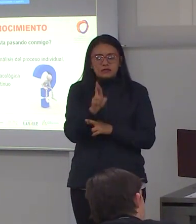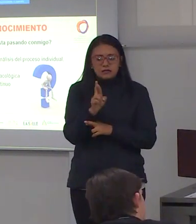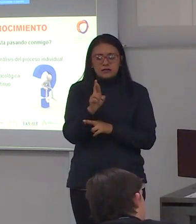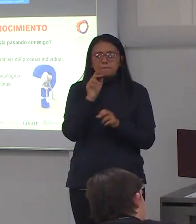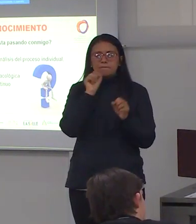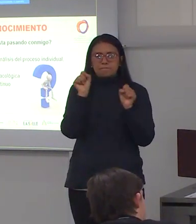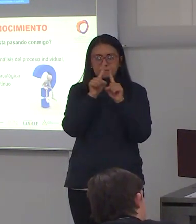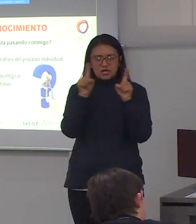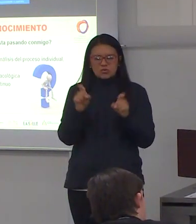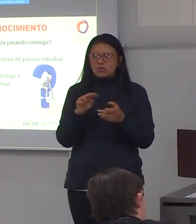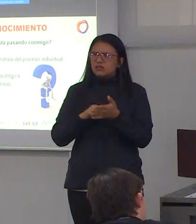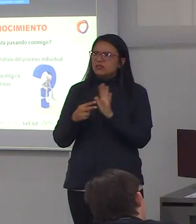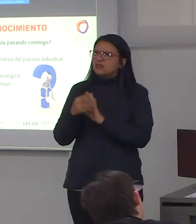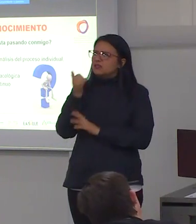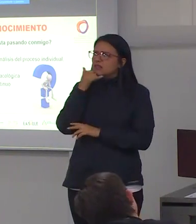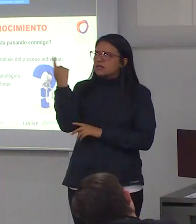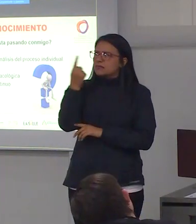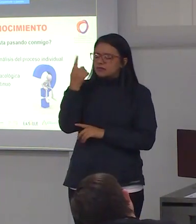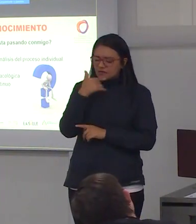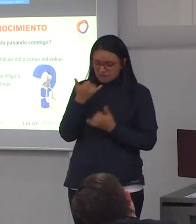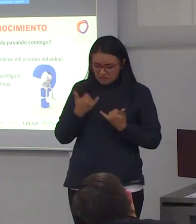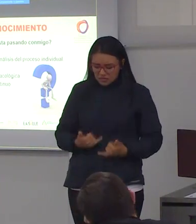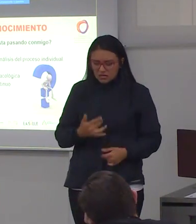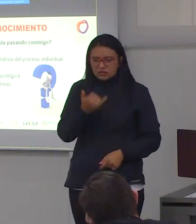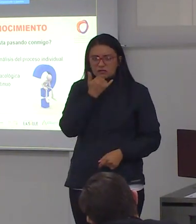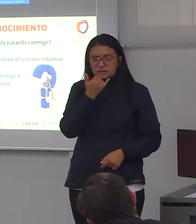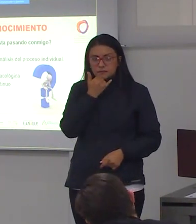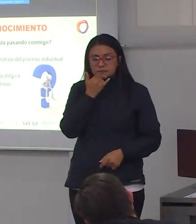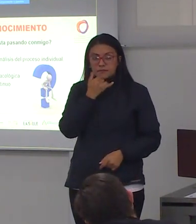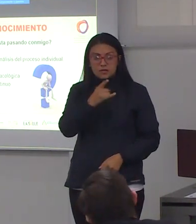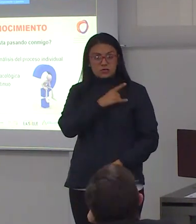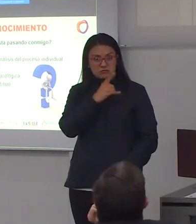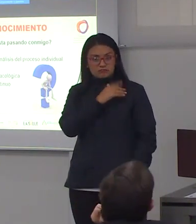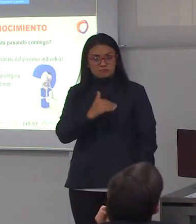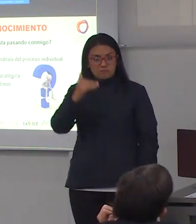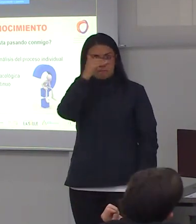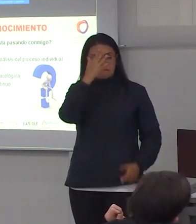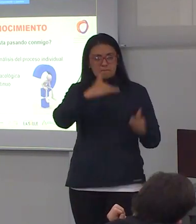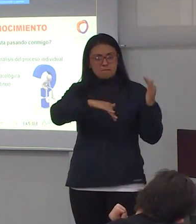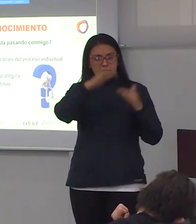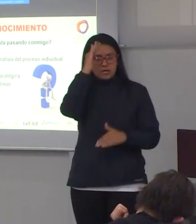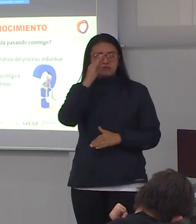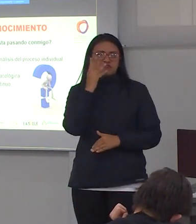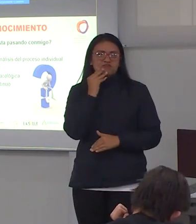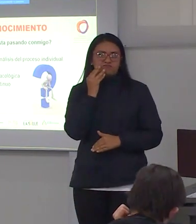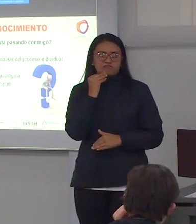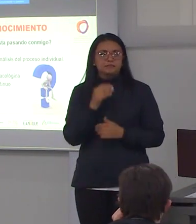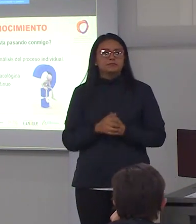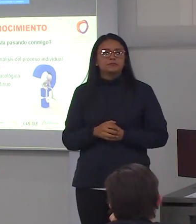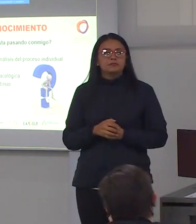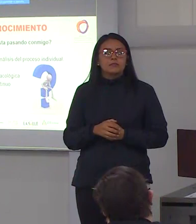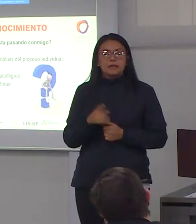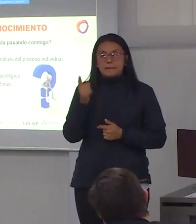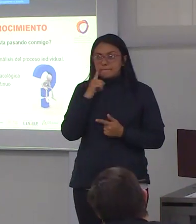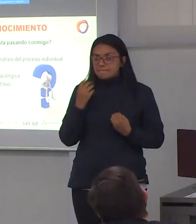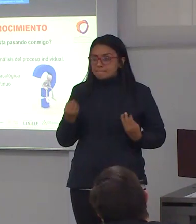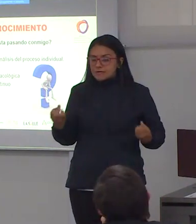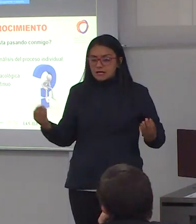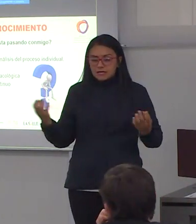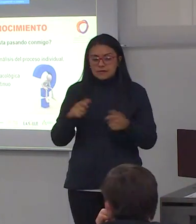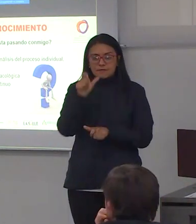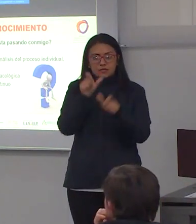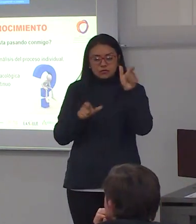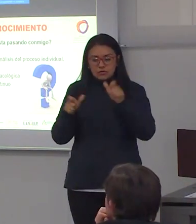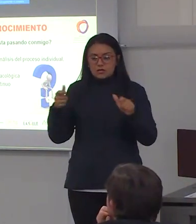la pregunta qué es lo que está pasando conmigo en educación superior específicamente y por experiencia la gran mayoría de personas